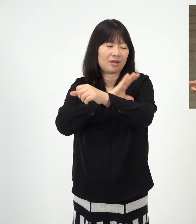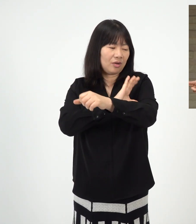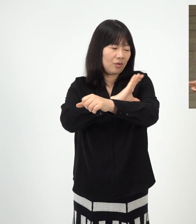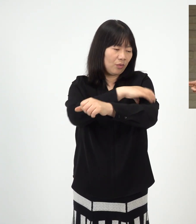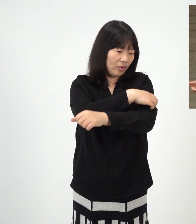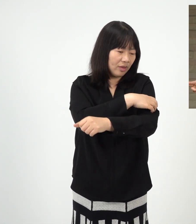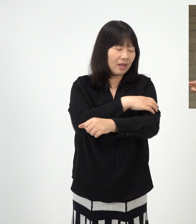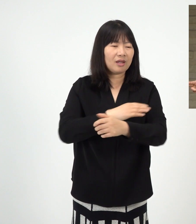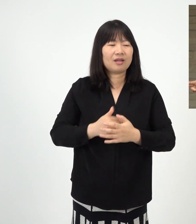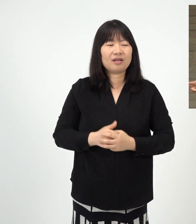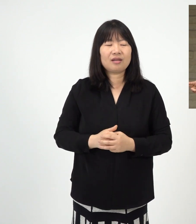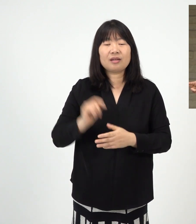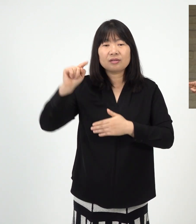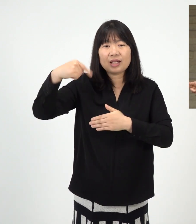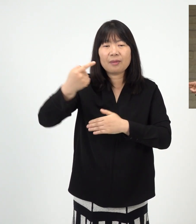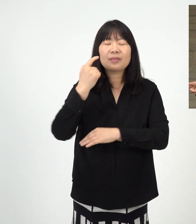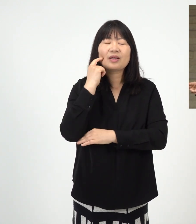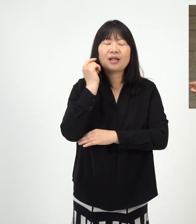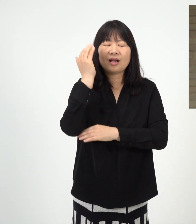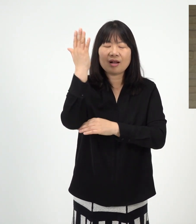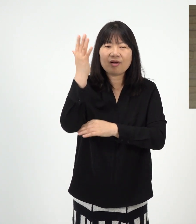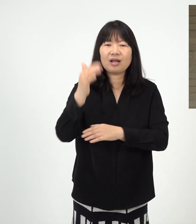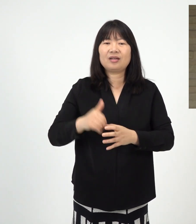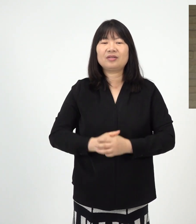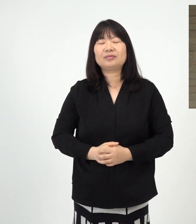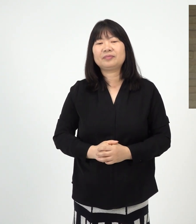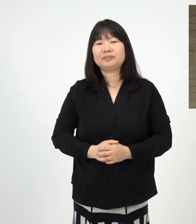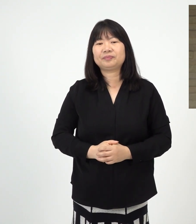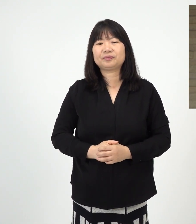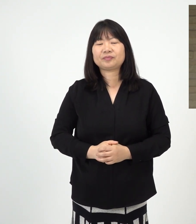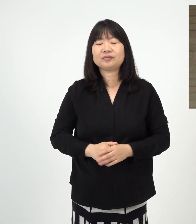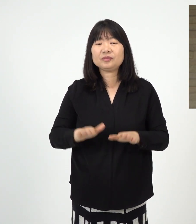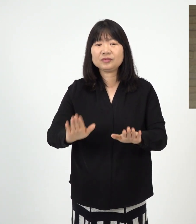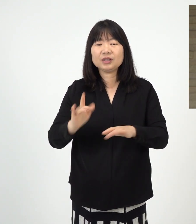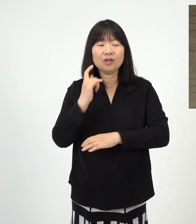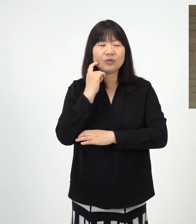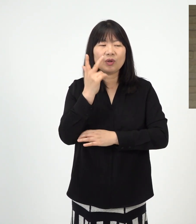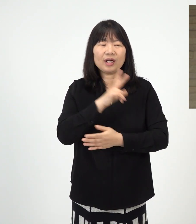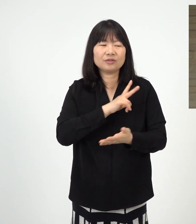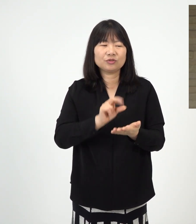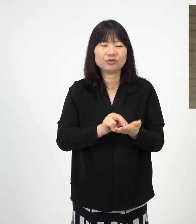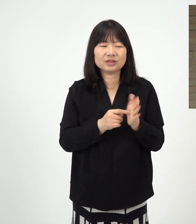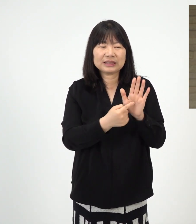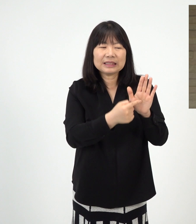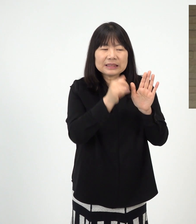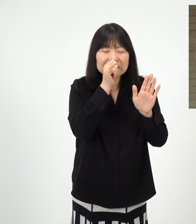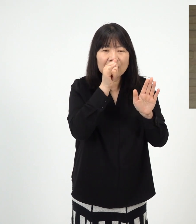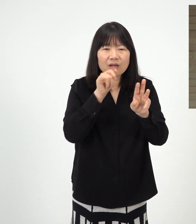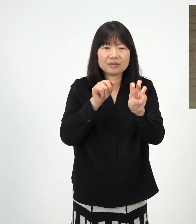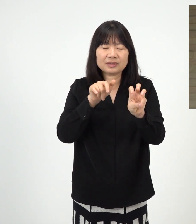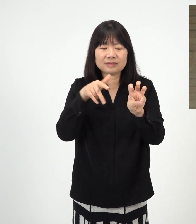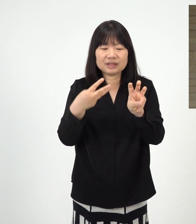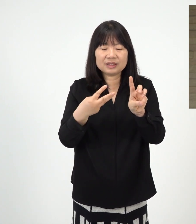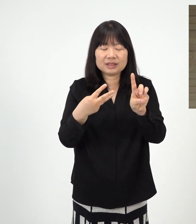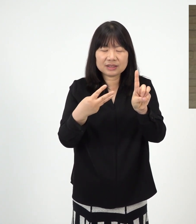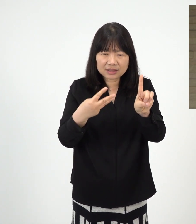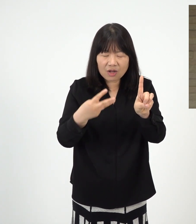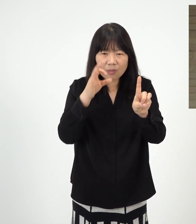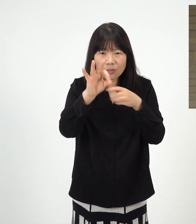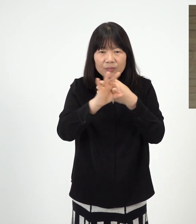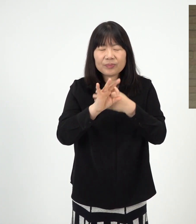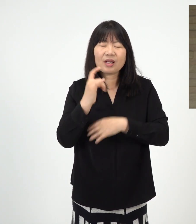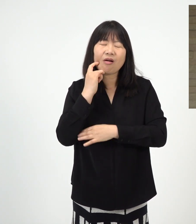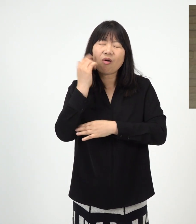게 뭐죠? 영광이란 말이에요. 그 오늘 영광이라는 주제가 나오죠. 31절을 보시면